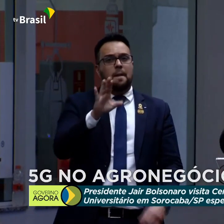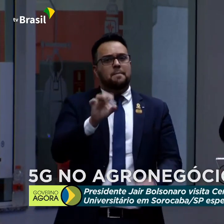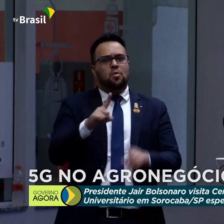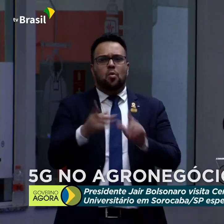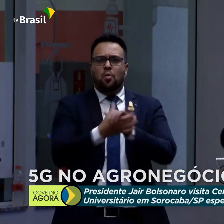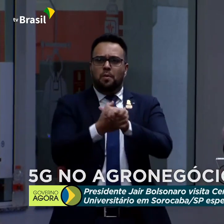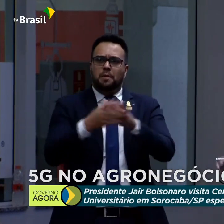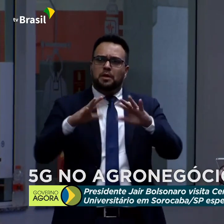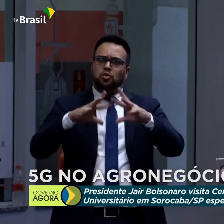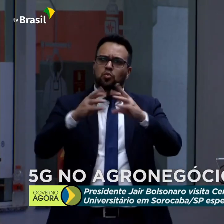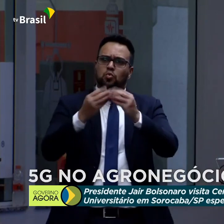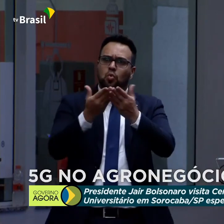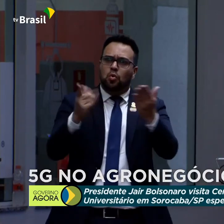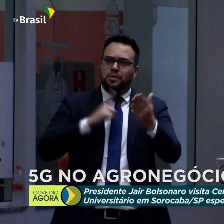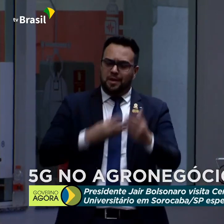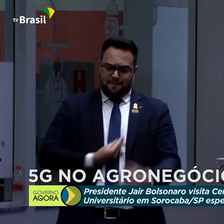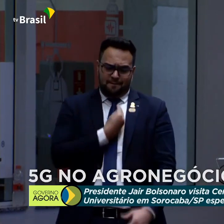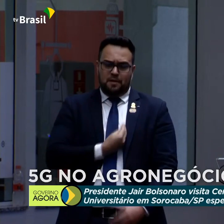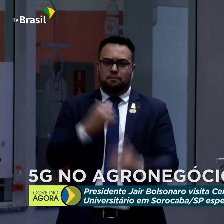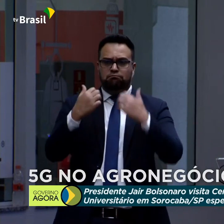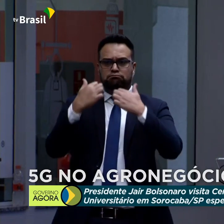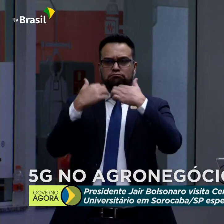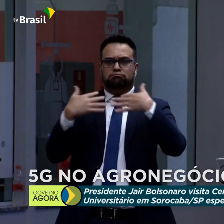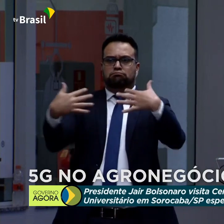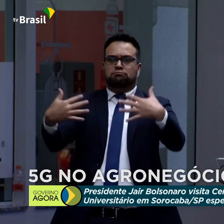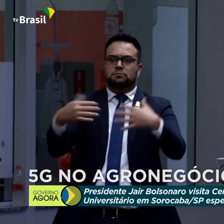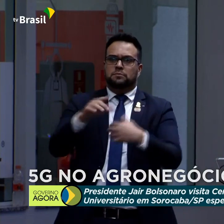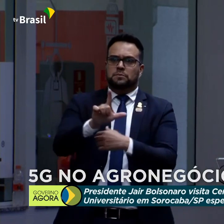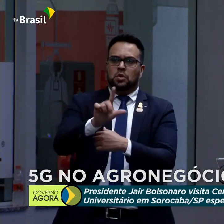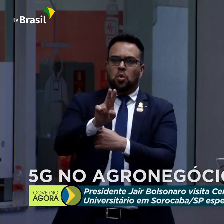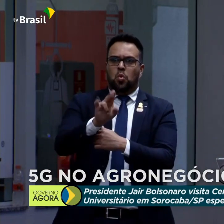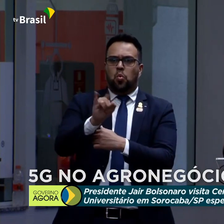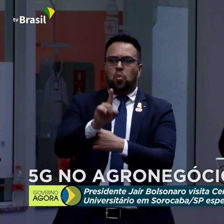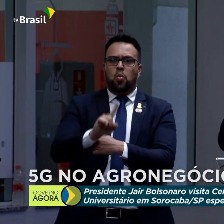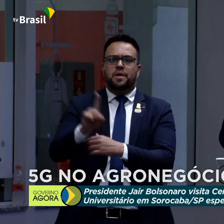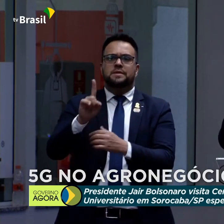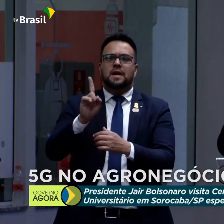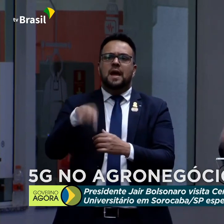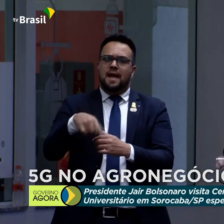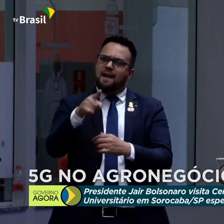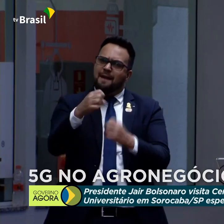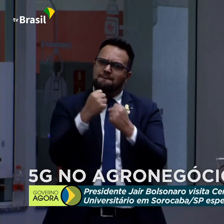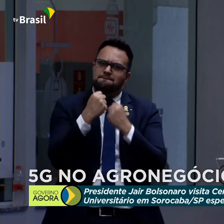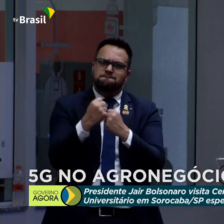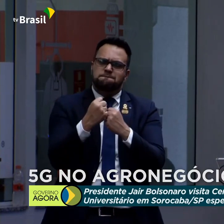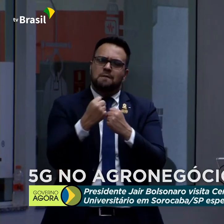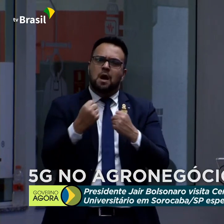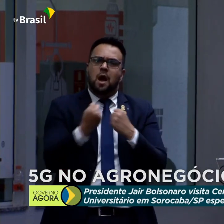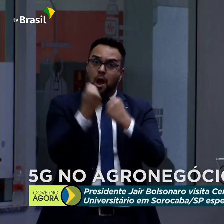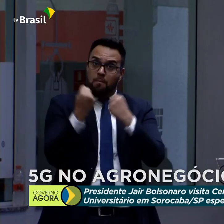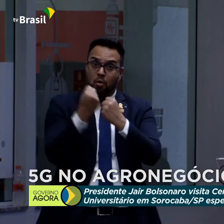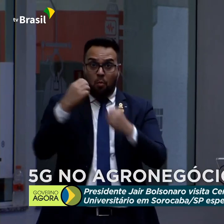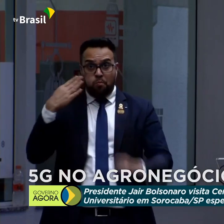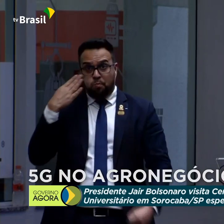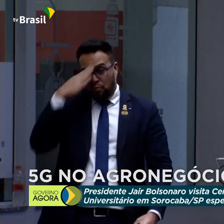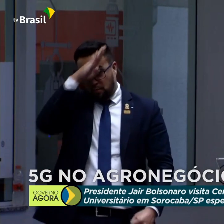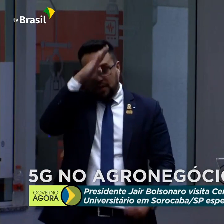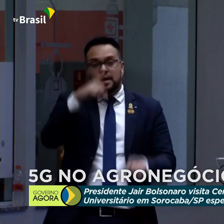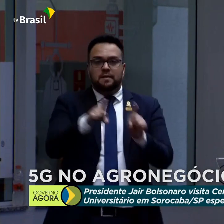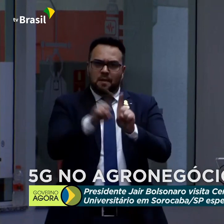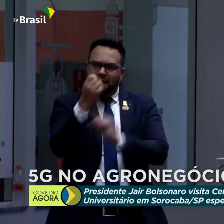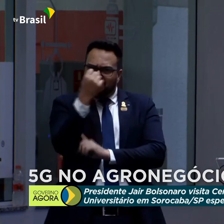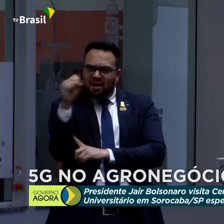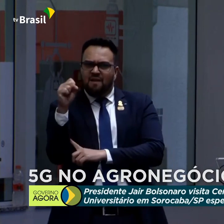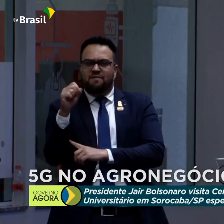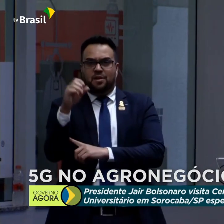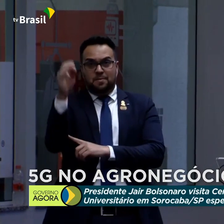estão na plateia, na pessoa do meu amigo empresário Luiz Ramires, que é um bolsonarista roxo, né? Defensor da pátria.